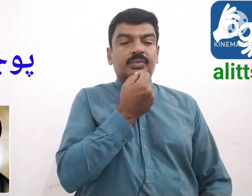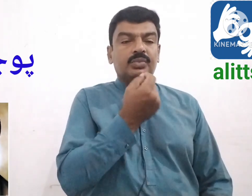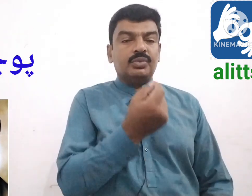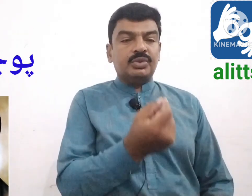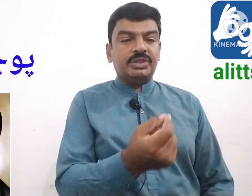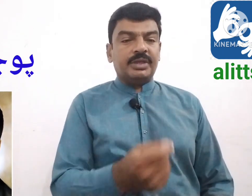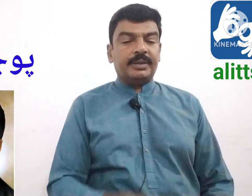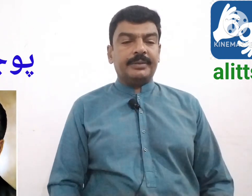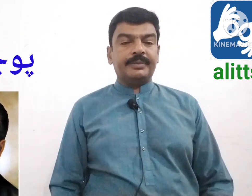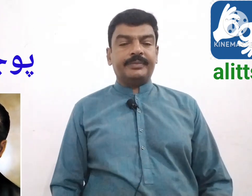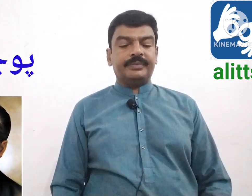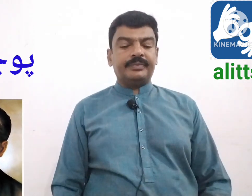पूछे